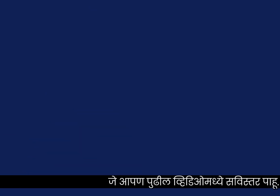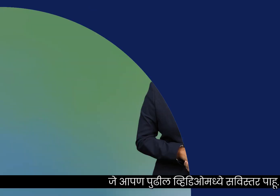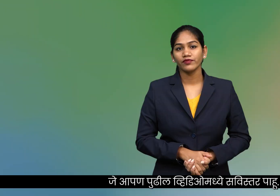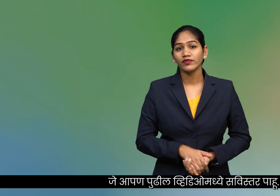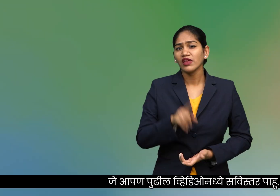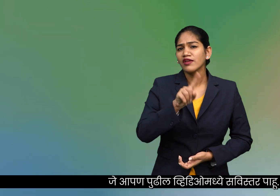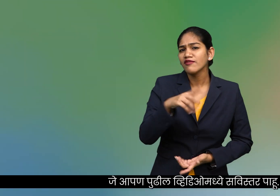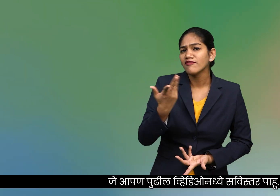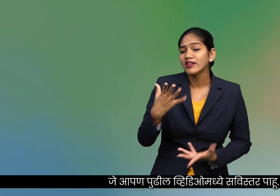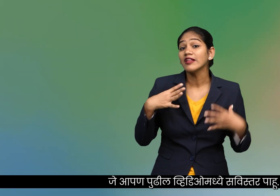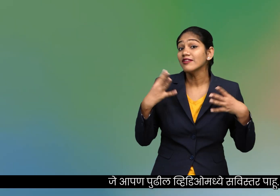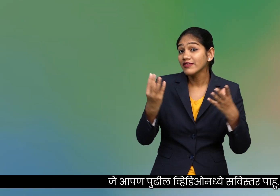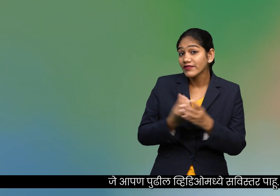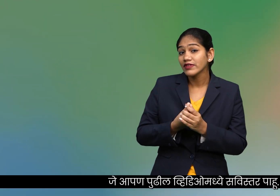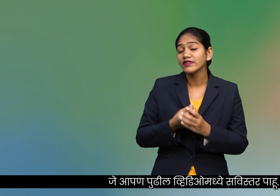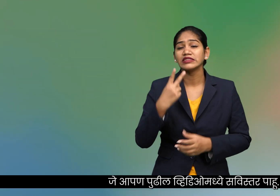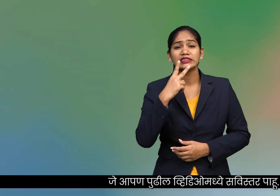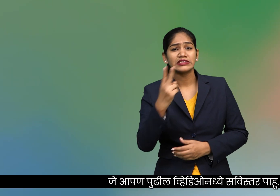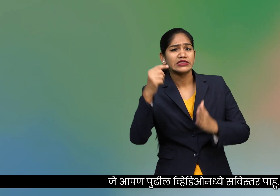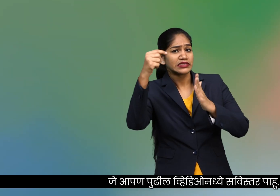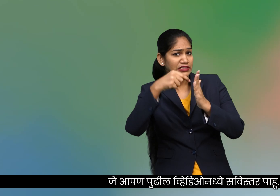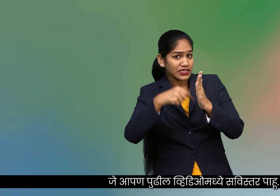जे आपण पुढील व्हिडिओमध्ये सविस्तर पाहू.